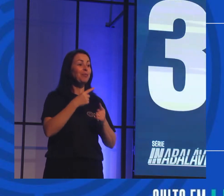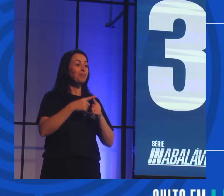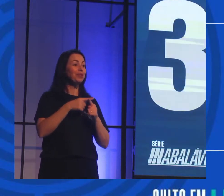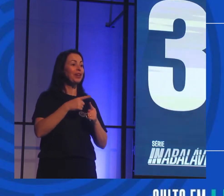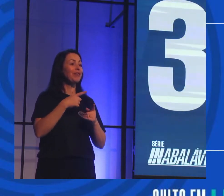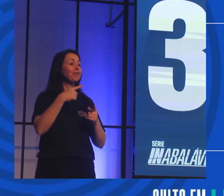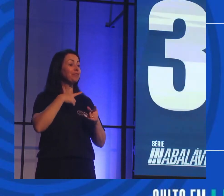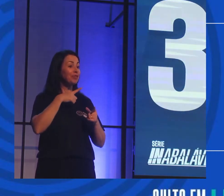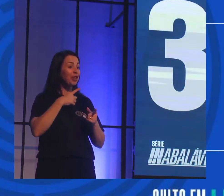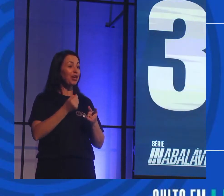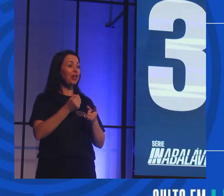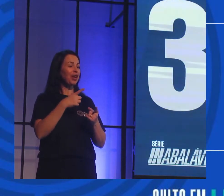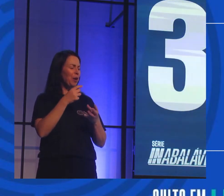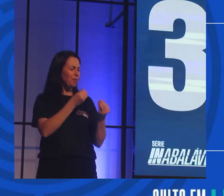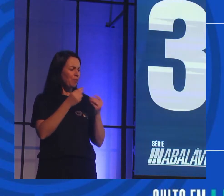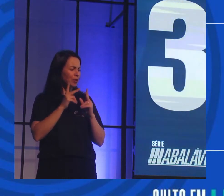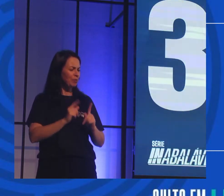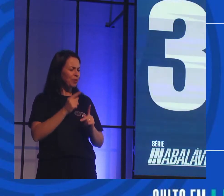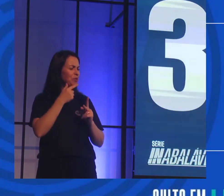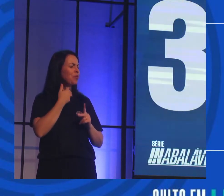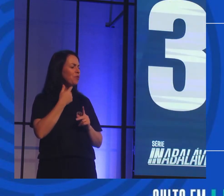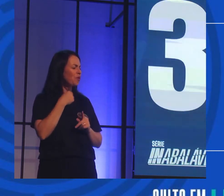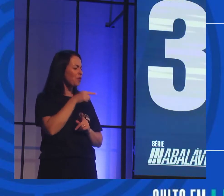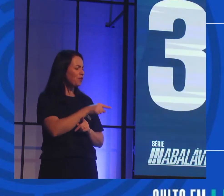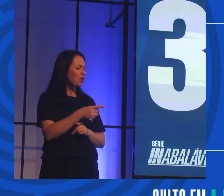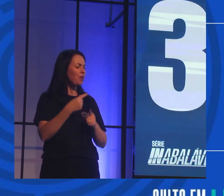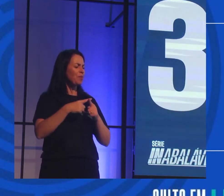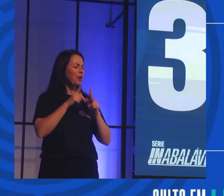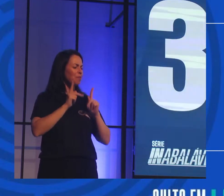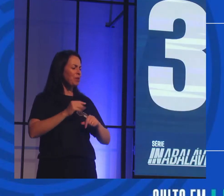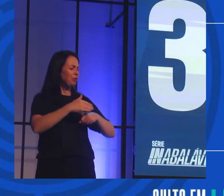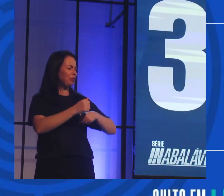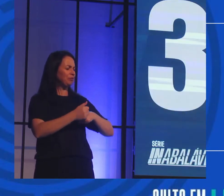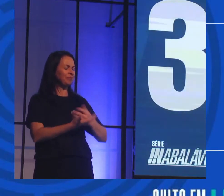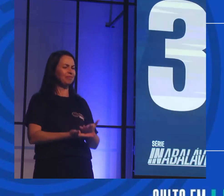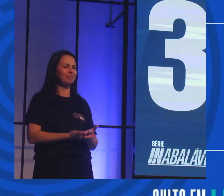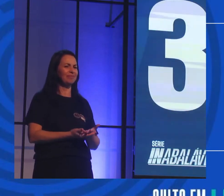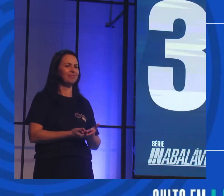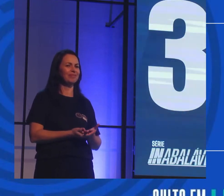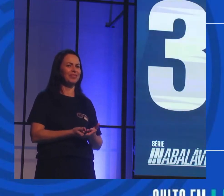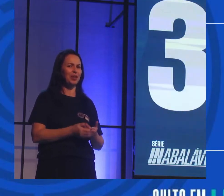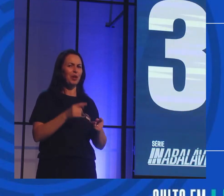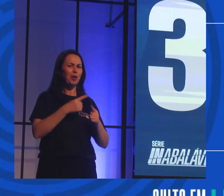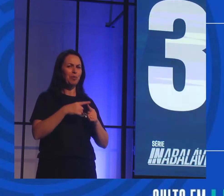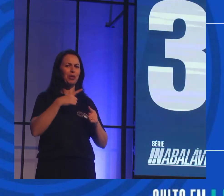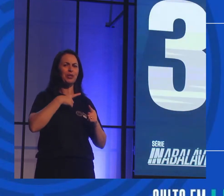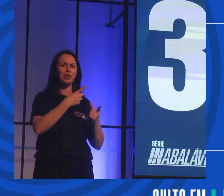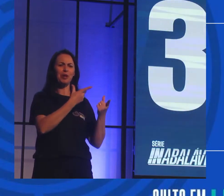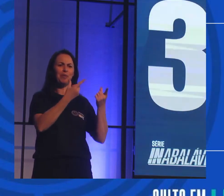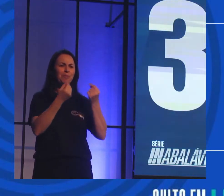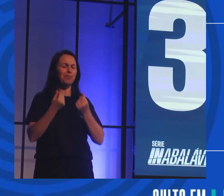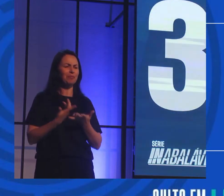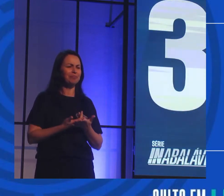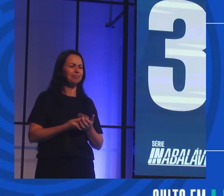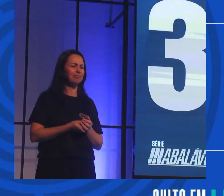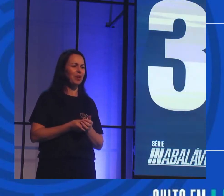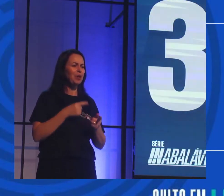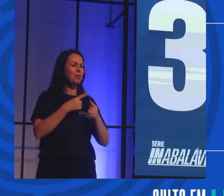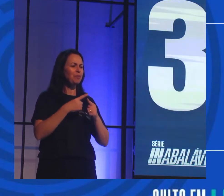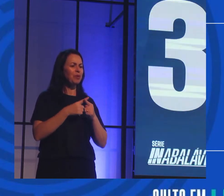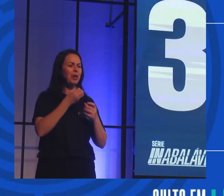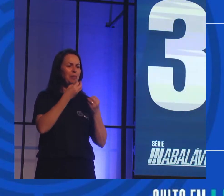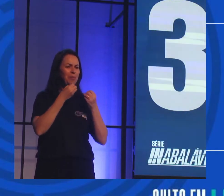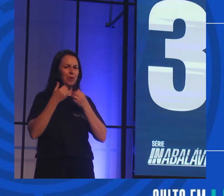Todo mundo gostava de você, você era um bonachão, sua conta era recheada. Muito